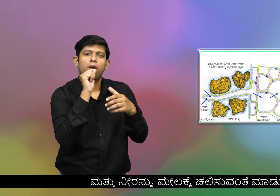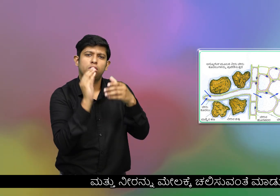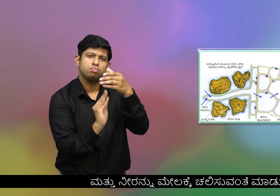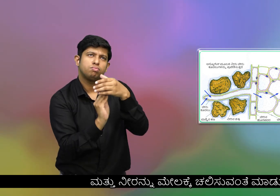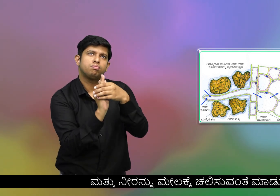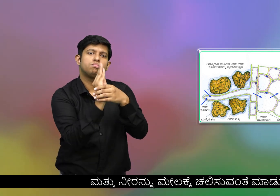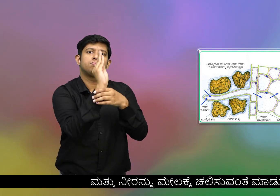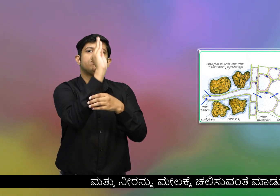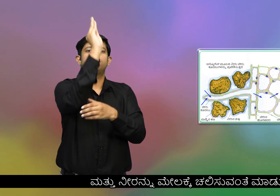ಚಲಿಸುವಂತೆ ಮಾಡುತ್ತದೆ.